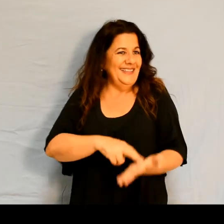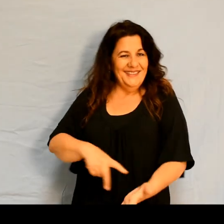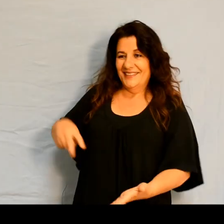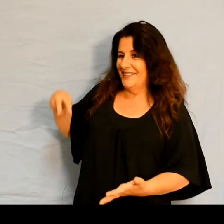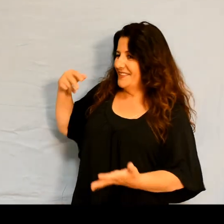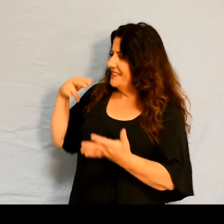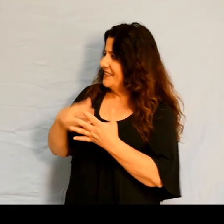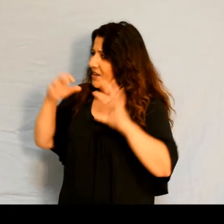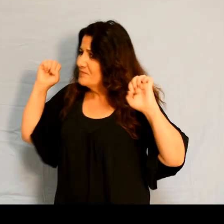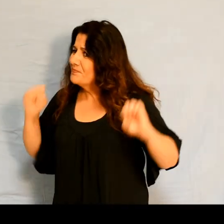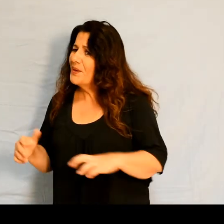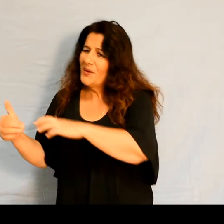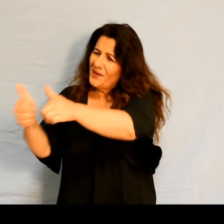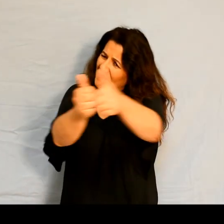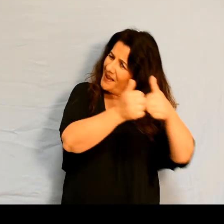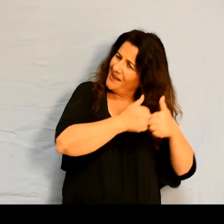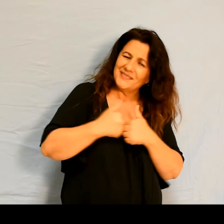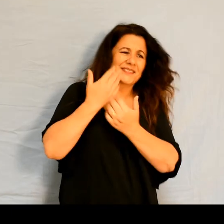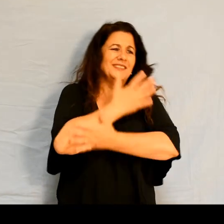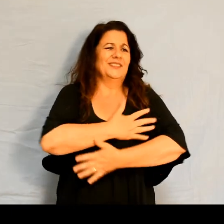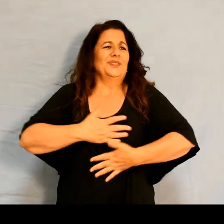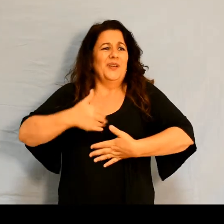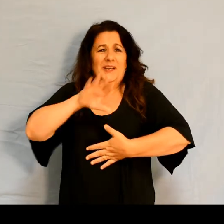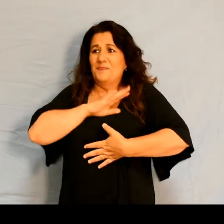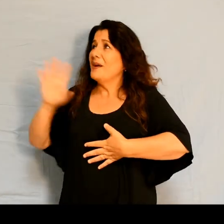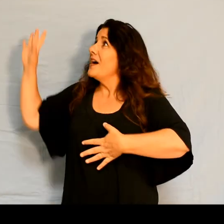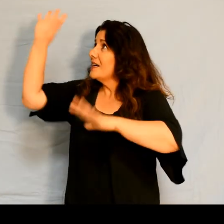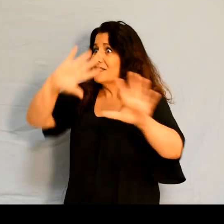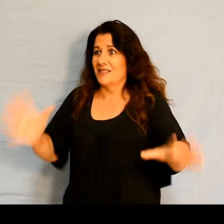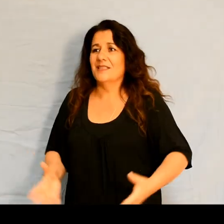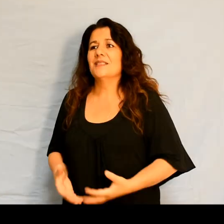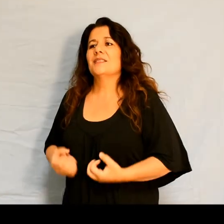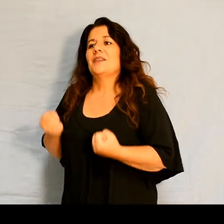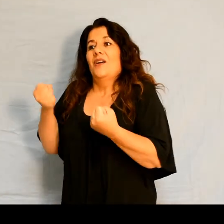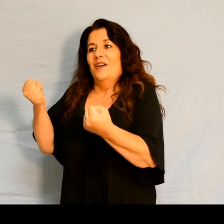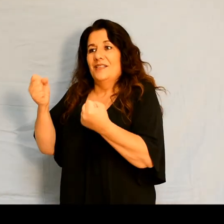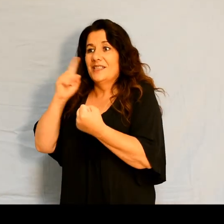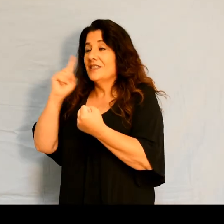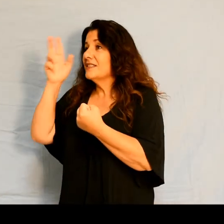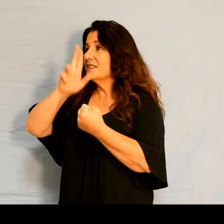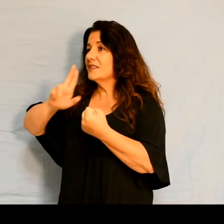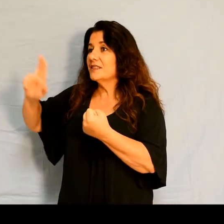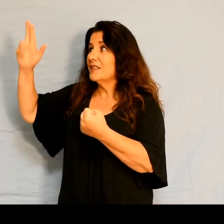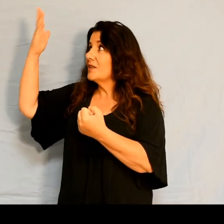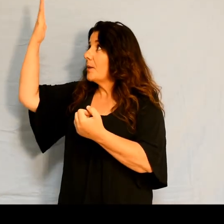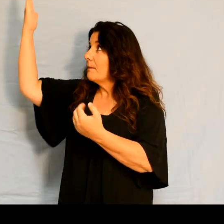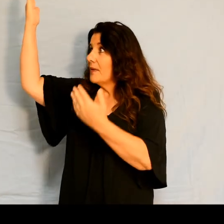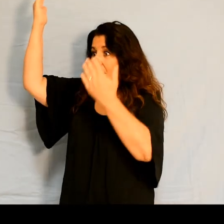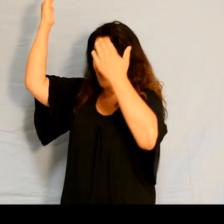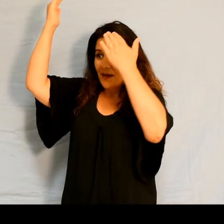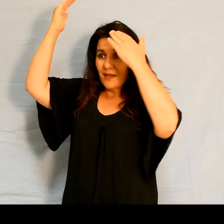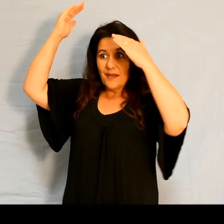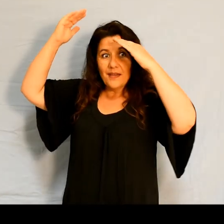Réjouissons-nous. Il nous a sauvés. Car la main du Seigneur repose sur cette montagne.